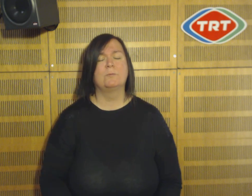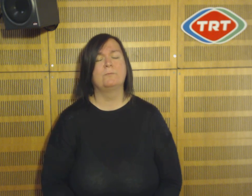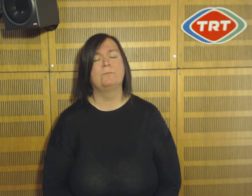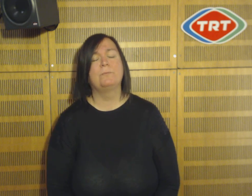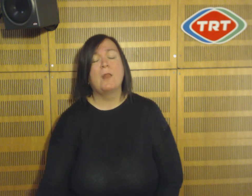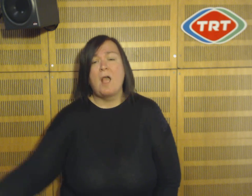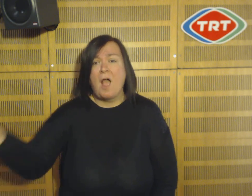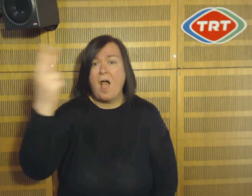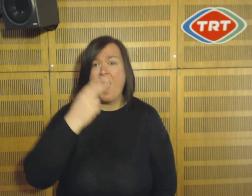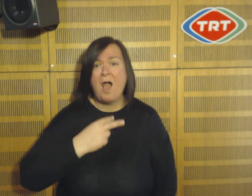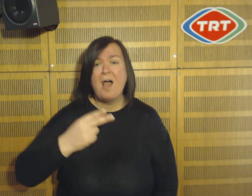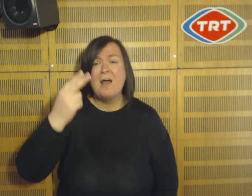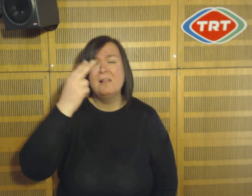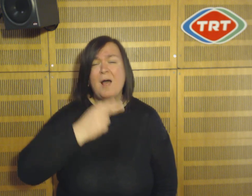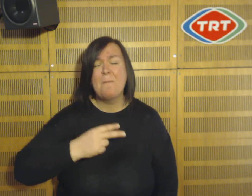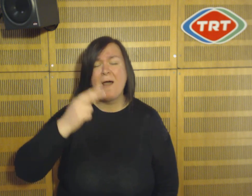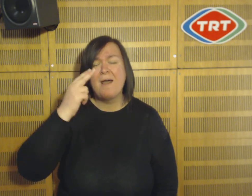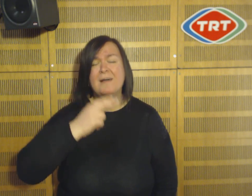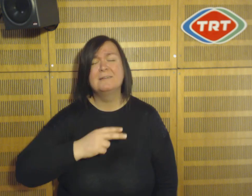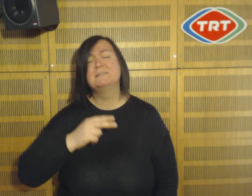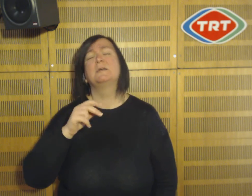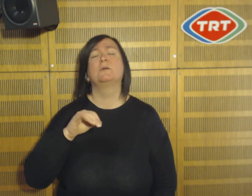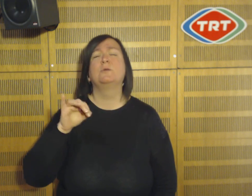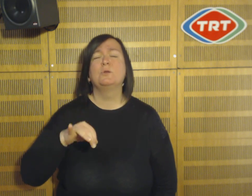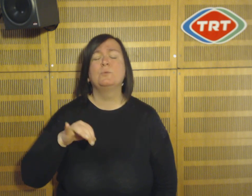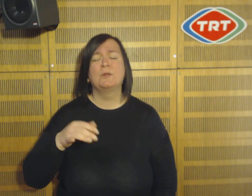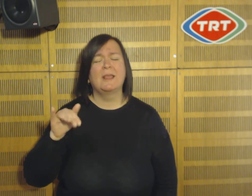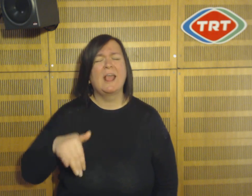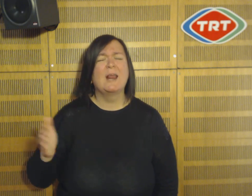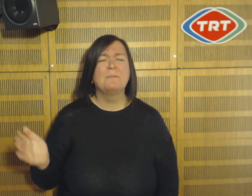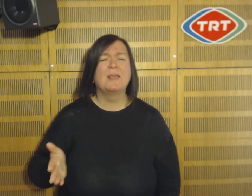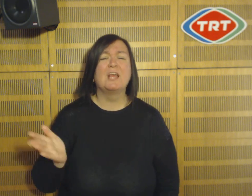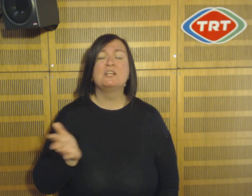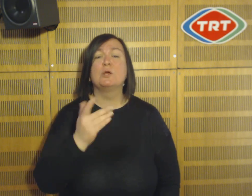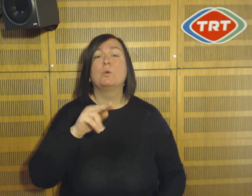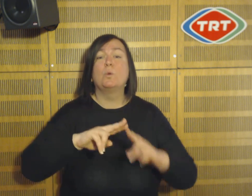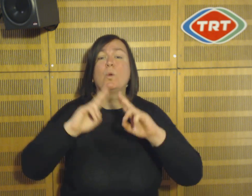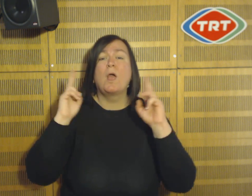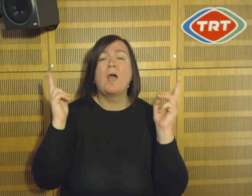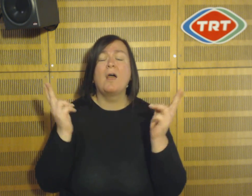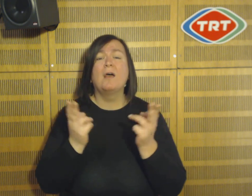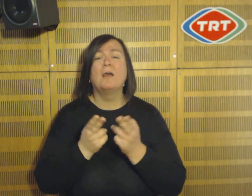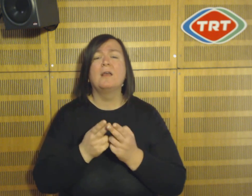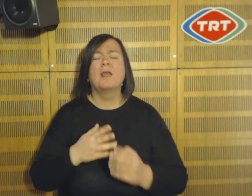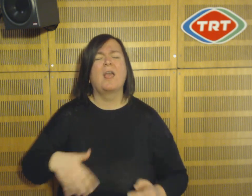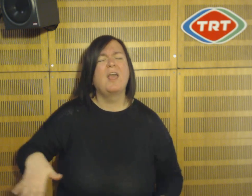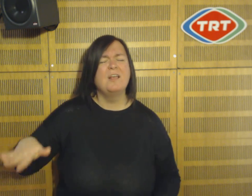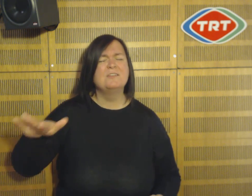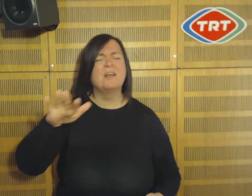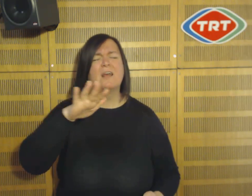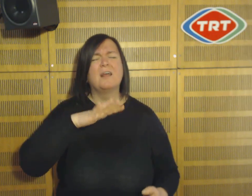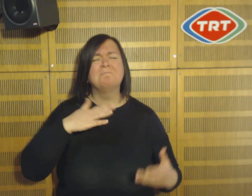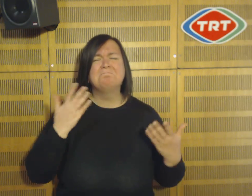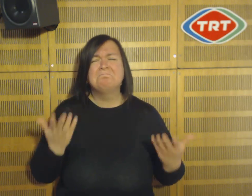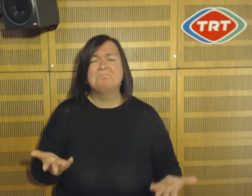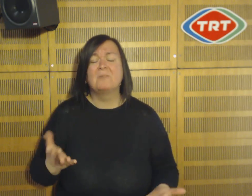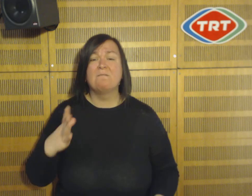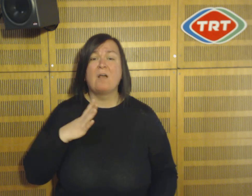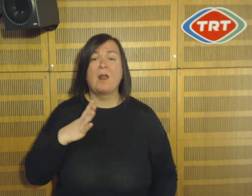olduğundur ağlamak gelip geçici dünyada her şeye rağmen var olmak